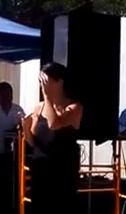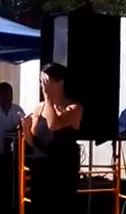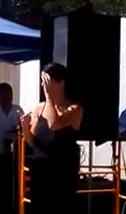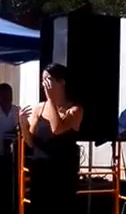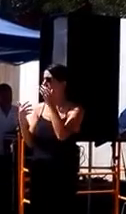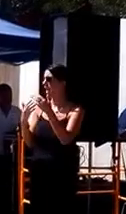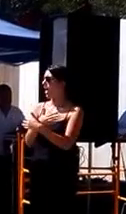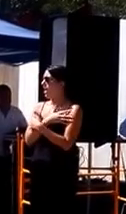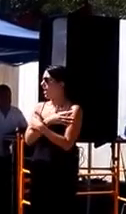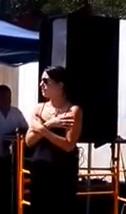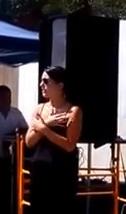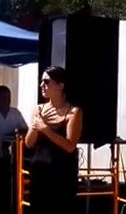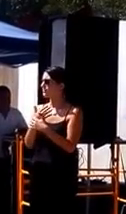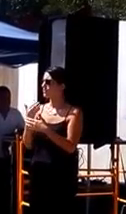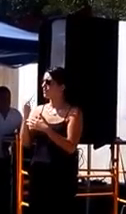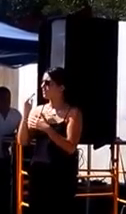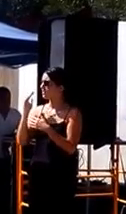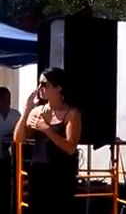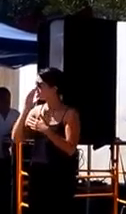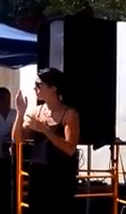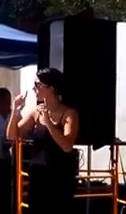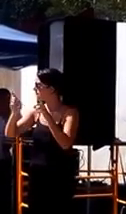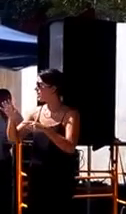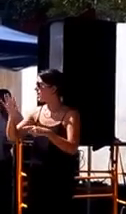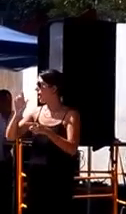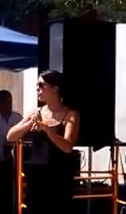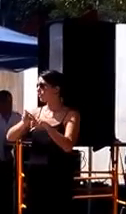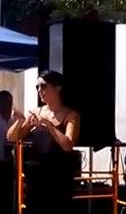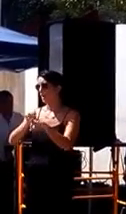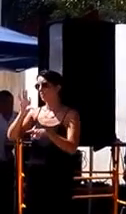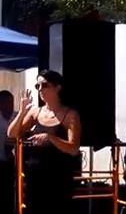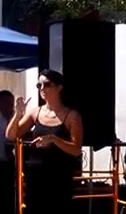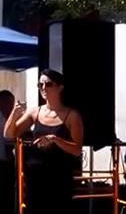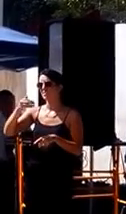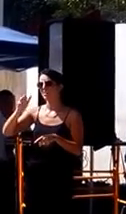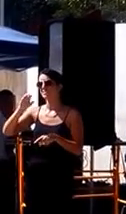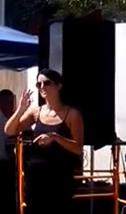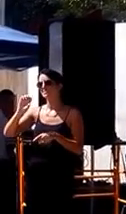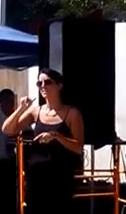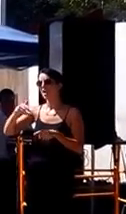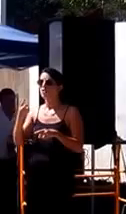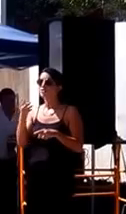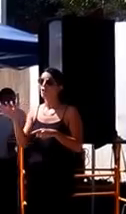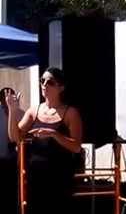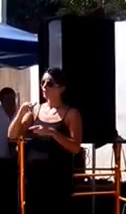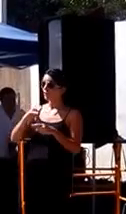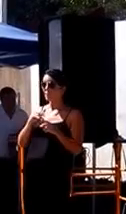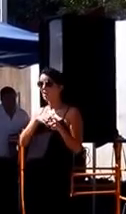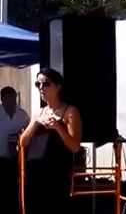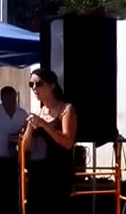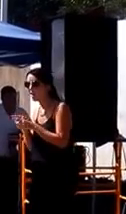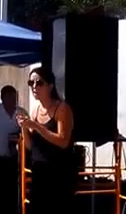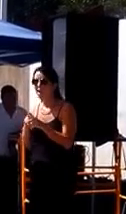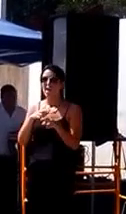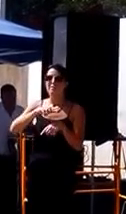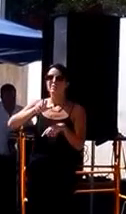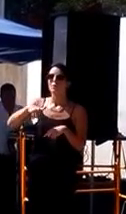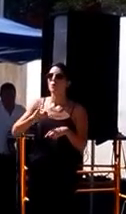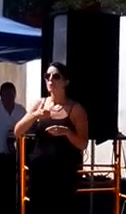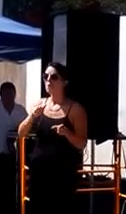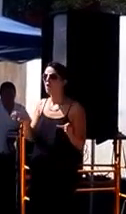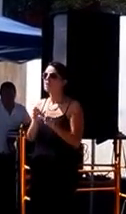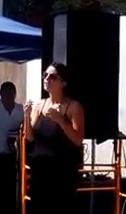Un abrazo y un saludo también a Sebastián Fernández, que es el coordinador y que es el que está todos los días atrás también de que todas las partes que hacen